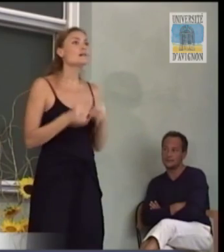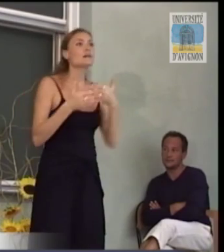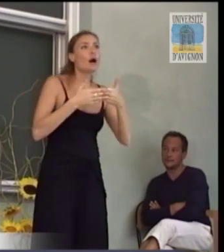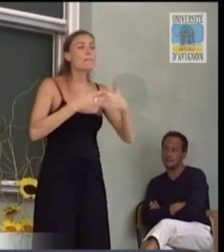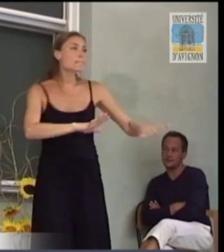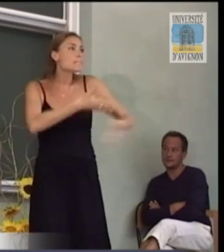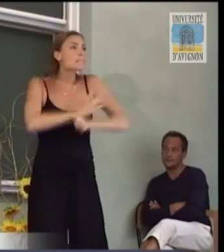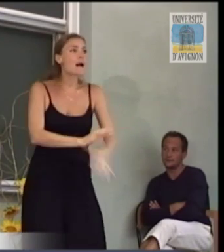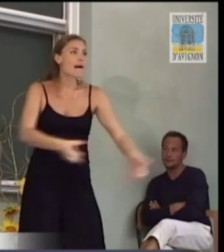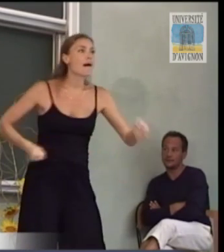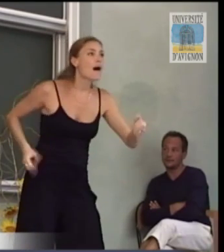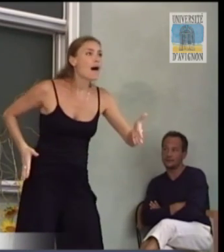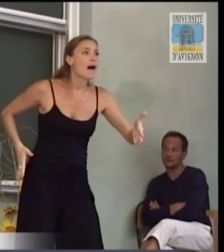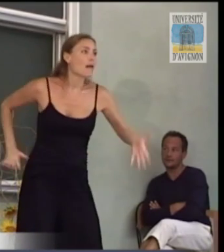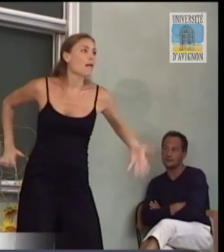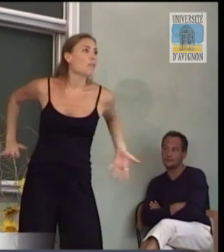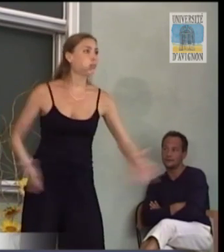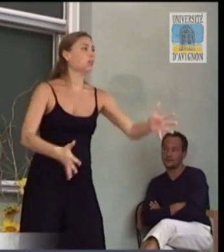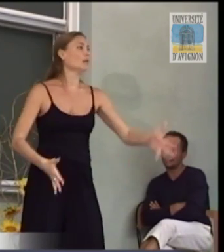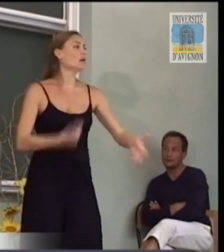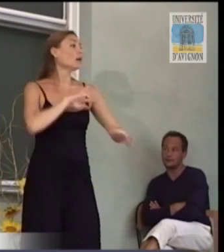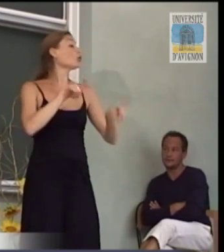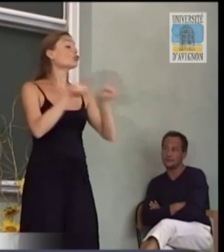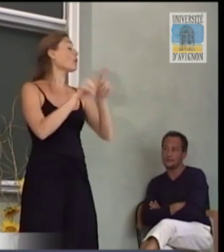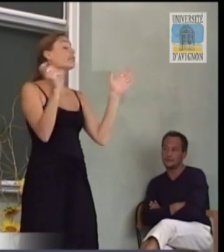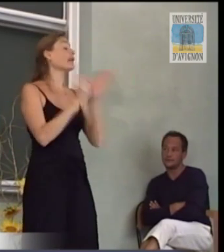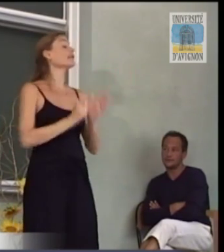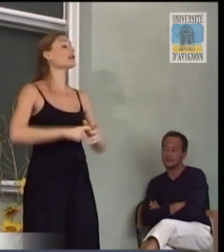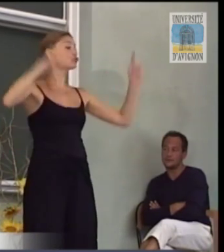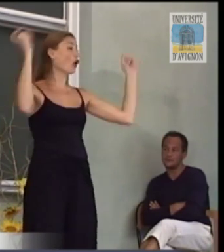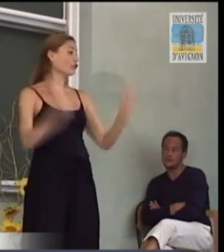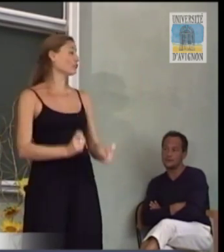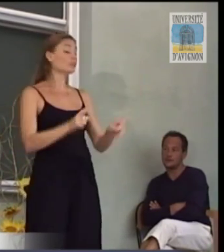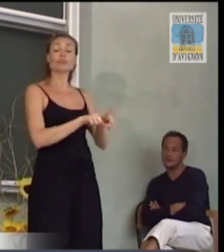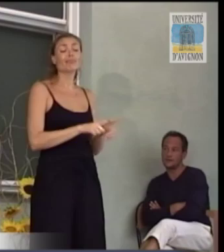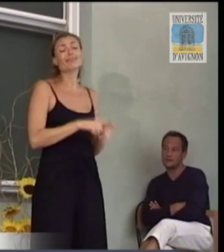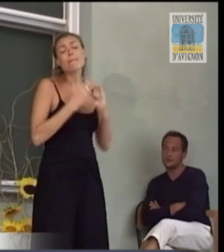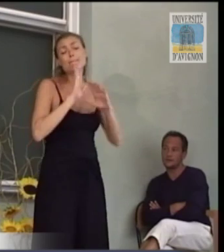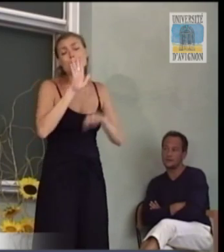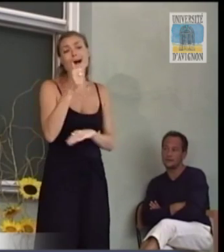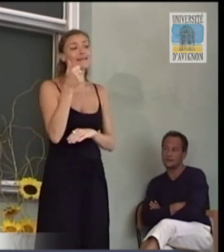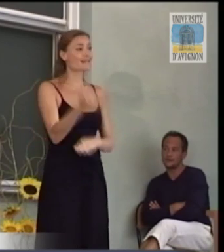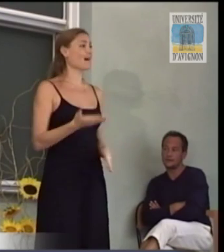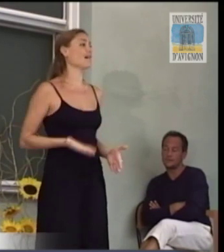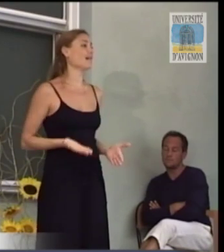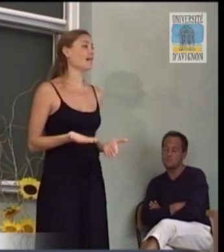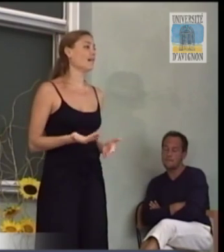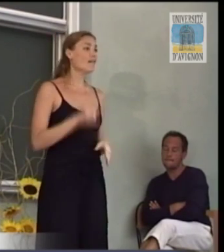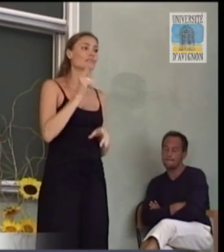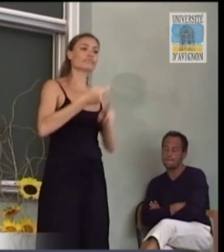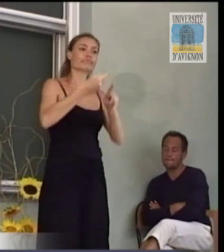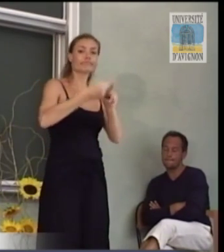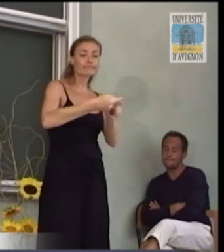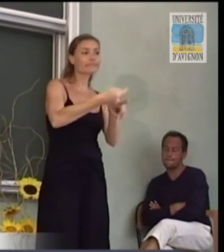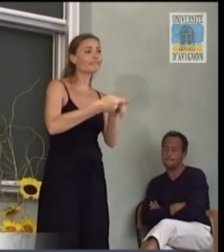portes. Et puis, comme pour les soldes, hop, ça y est, c'est ouvert, on y va, tout le monde fait des affaires. Non, c'est pas ça. Il faut mener